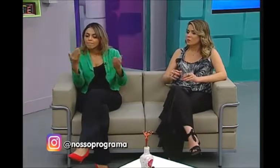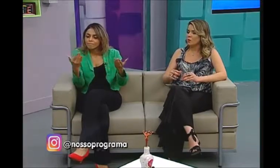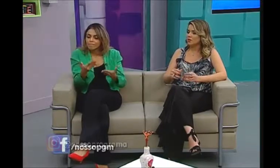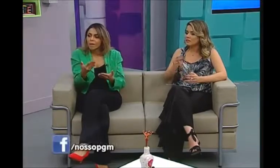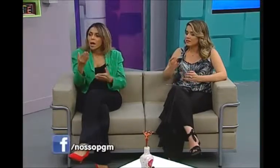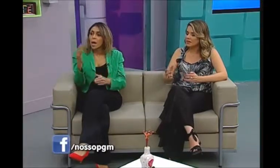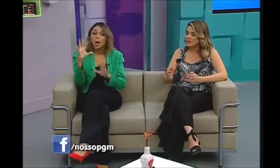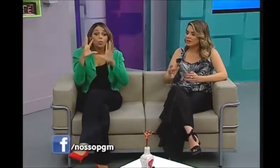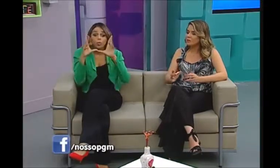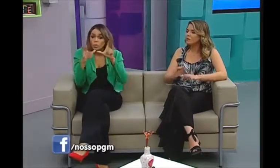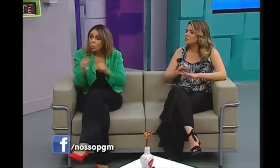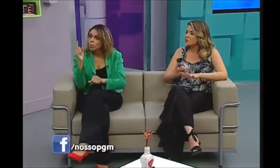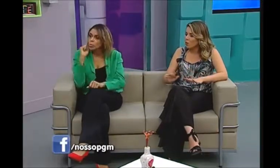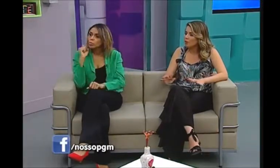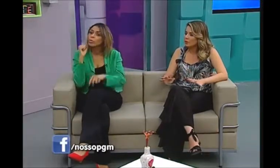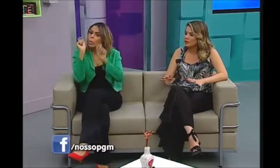podem ensinar Libras ou não?